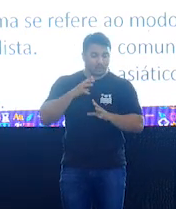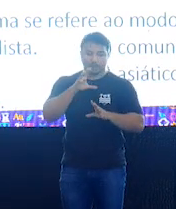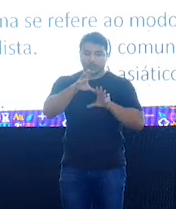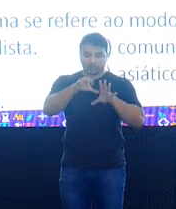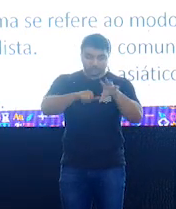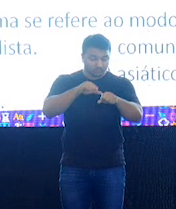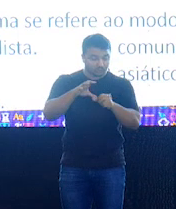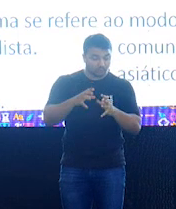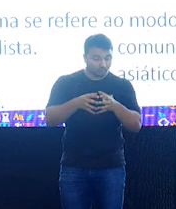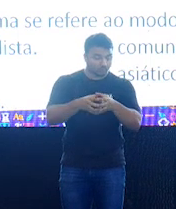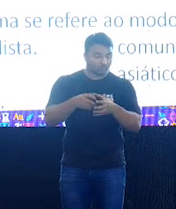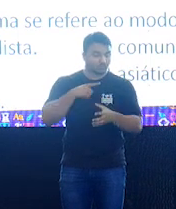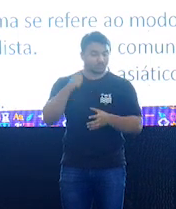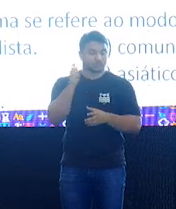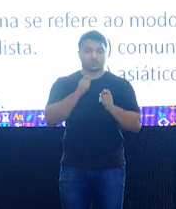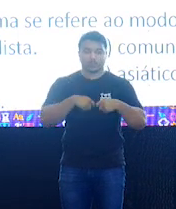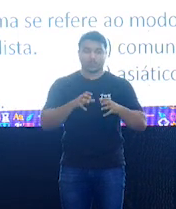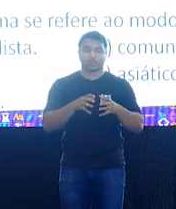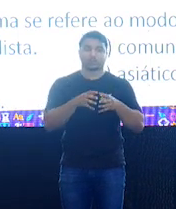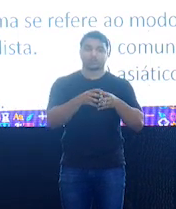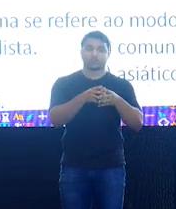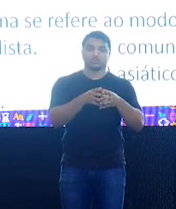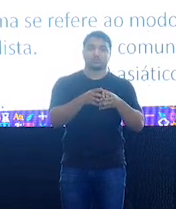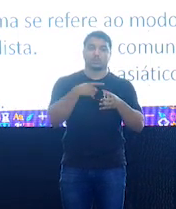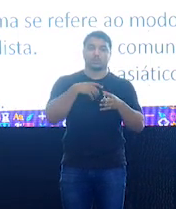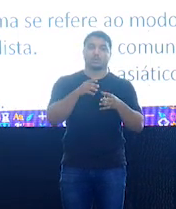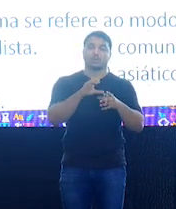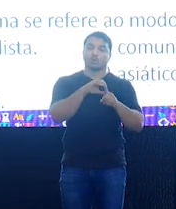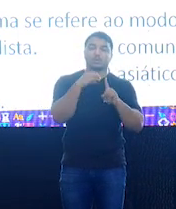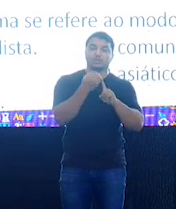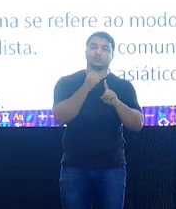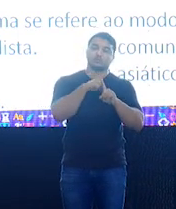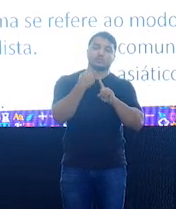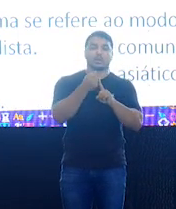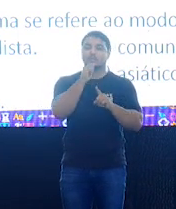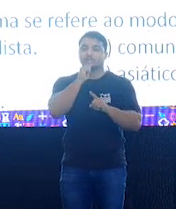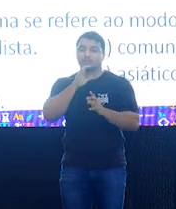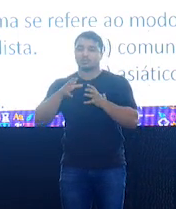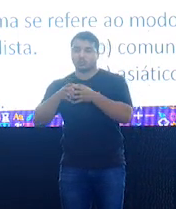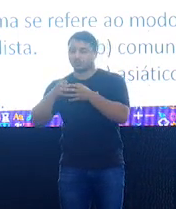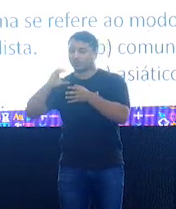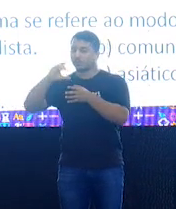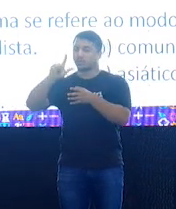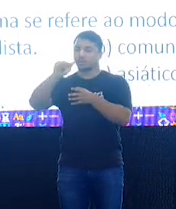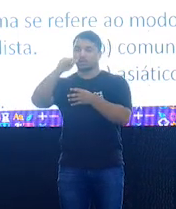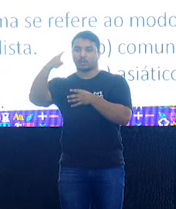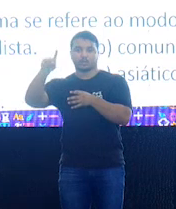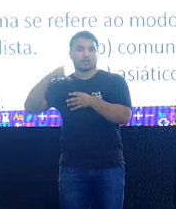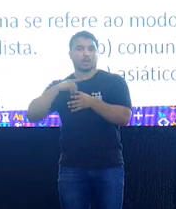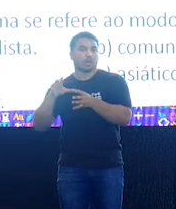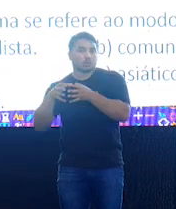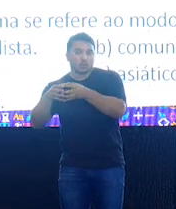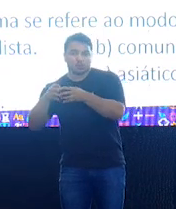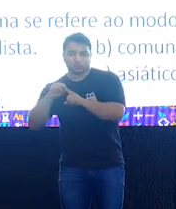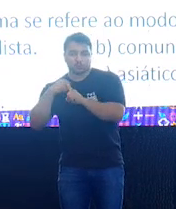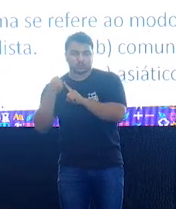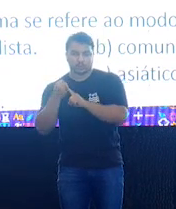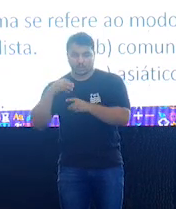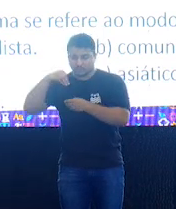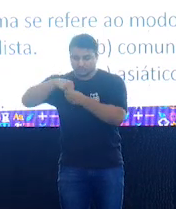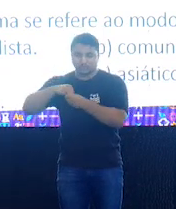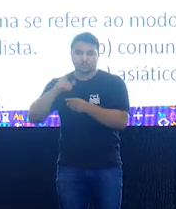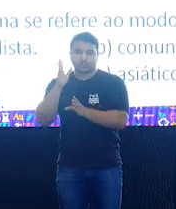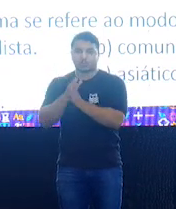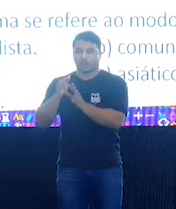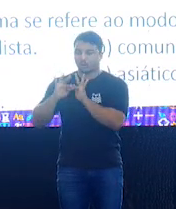coletoras possibilitou a formação de novas coletividades, isto é, os clãs, dos quais os indivíduos estão unidos